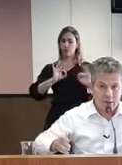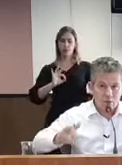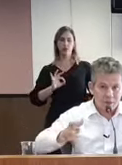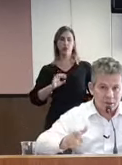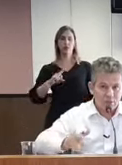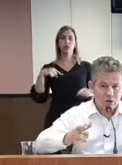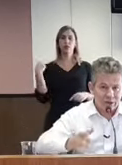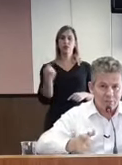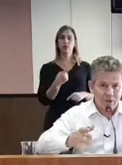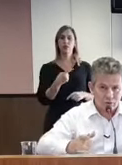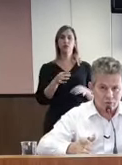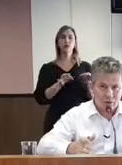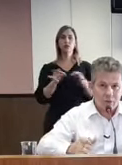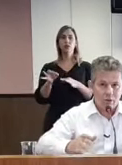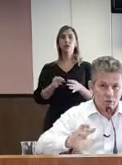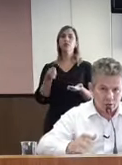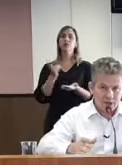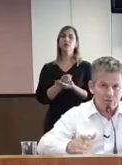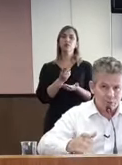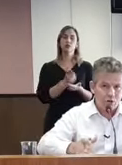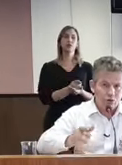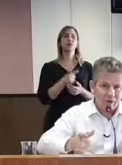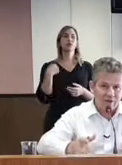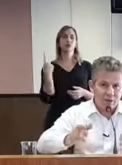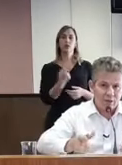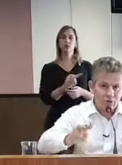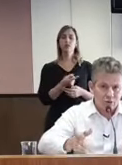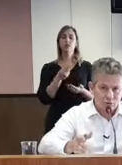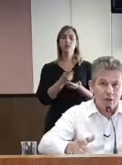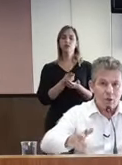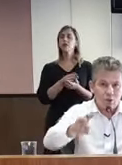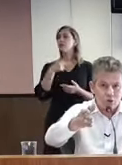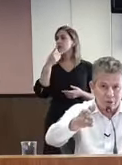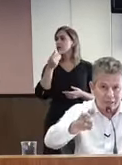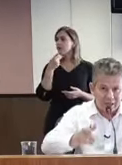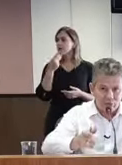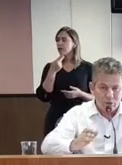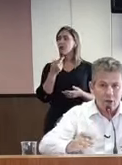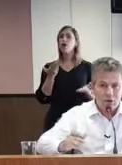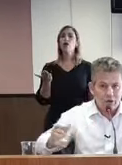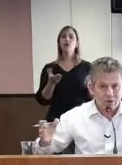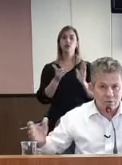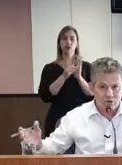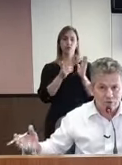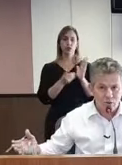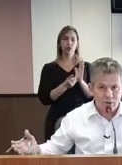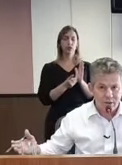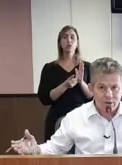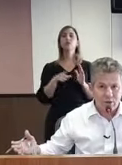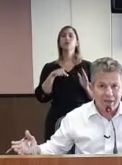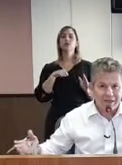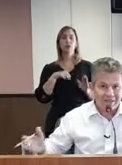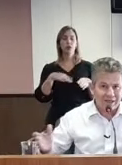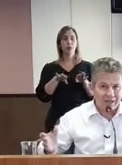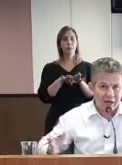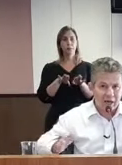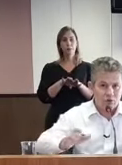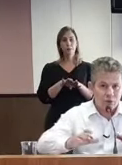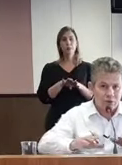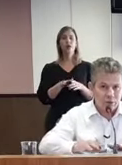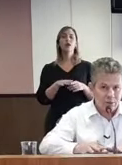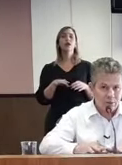nós recomendamos sempre isso. Então, nós vamos continuar falando isso. E hoje, no decreto, nós estamos vinculando esta